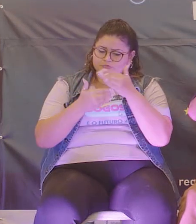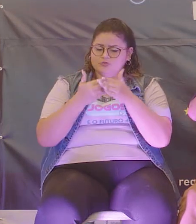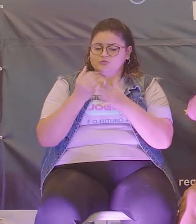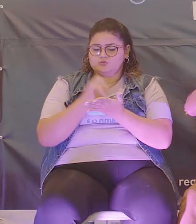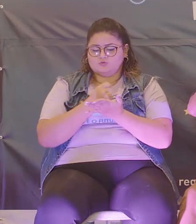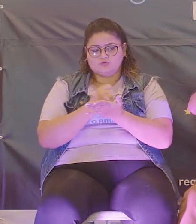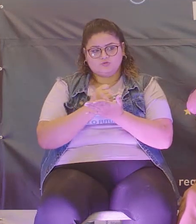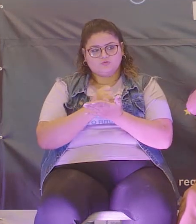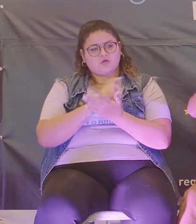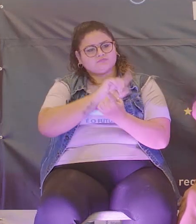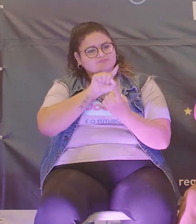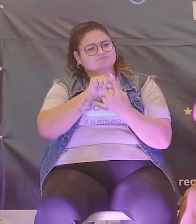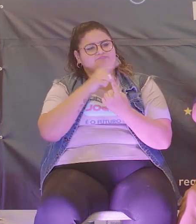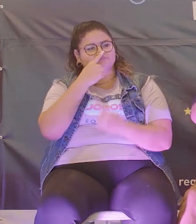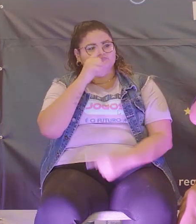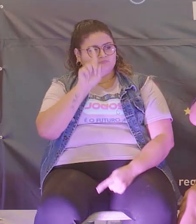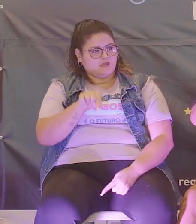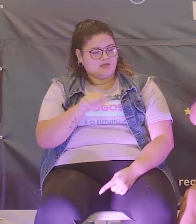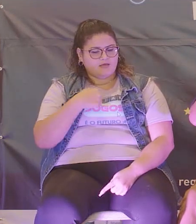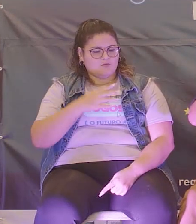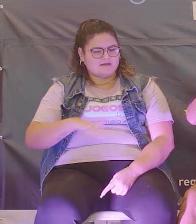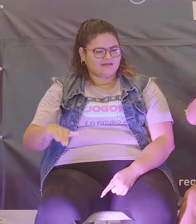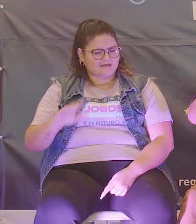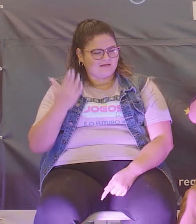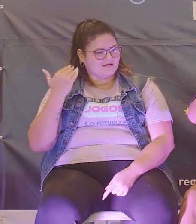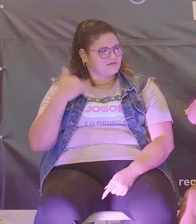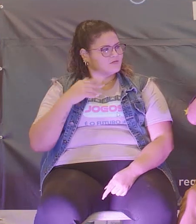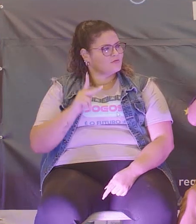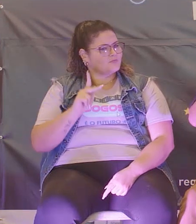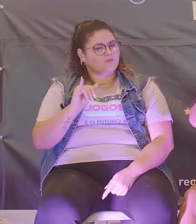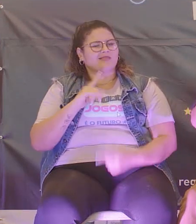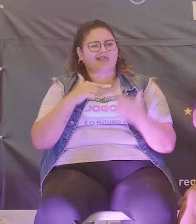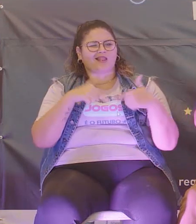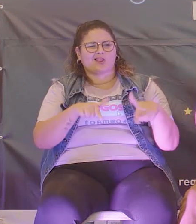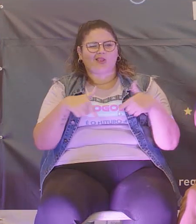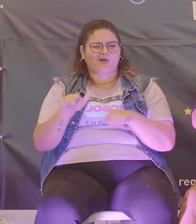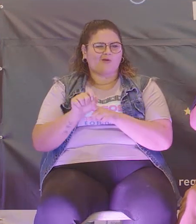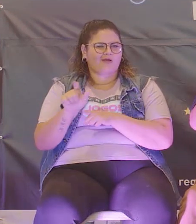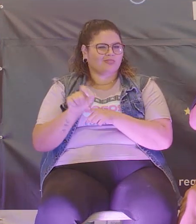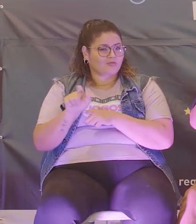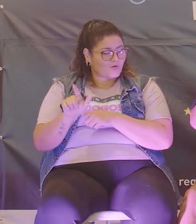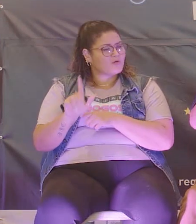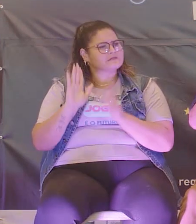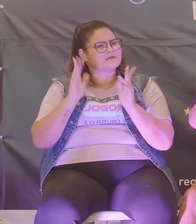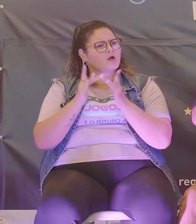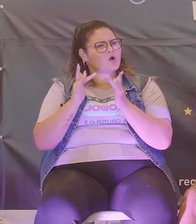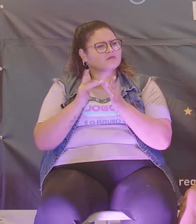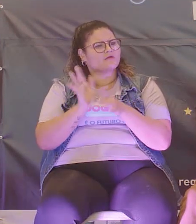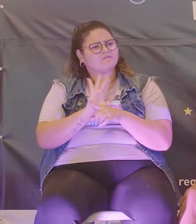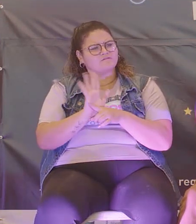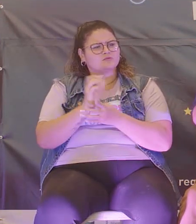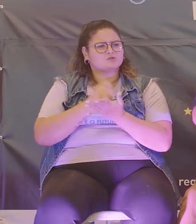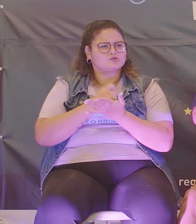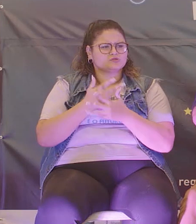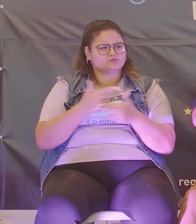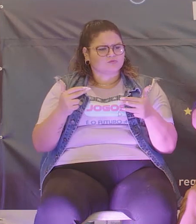me identificar com isso. Quando eu era criança, meus pais tinham uma locadora, então eu sempre fiquei em contato com filmes, jogos, séries,